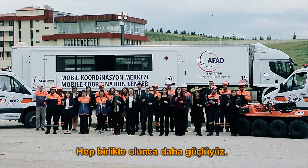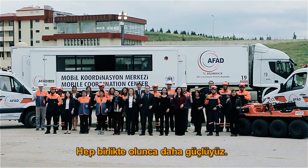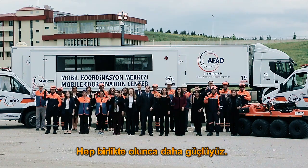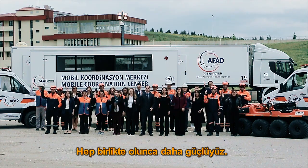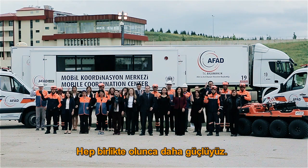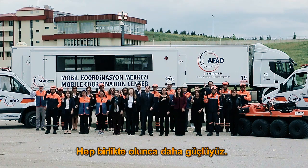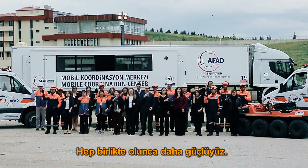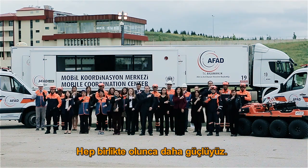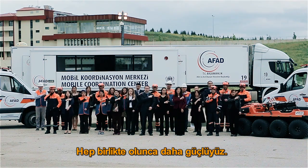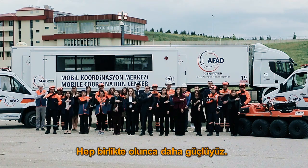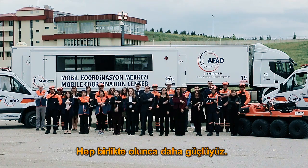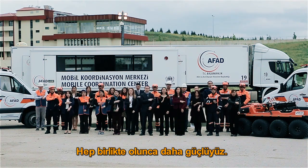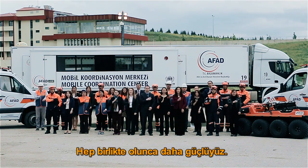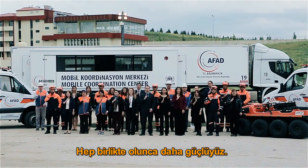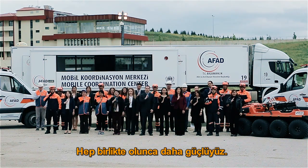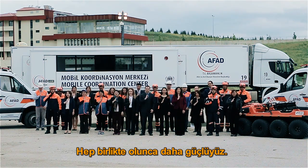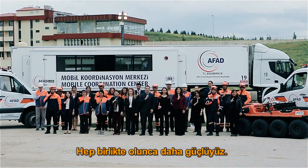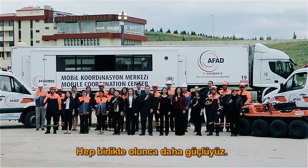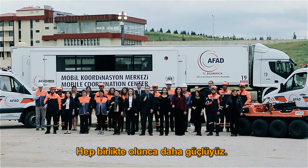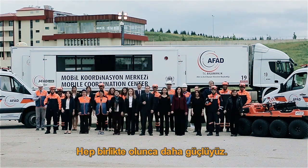Hep birlikte olunca daha güçlüyüz.